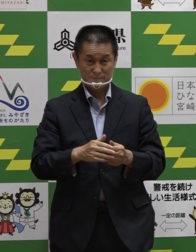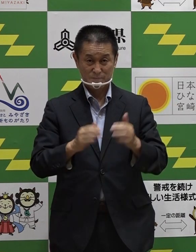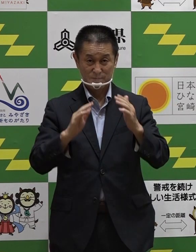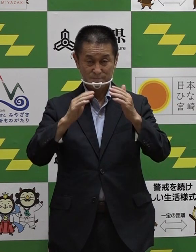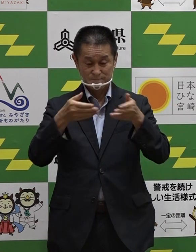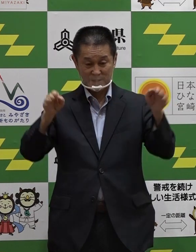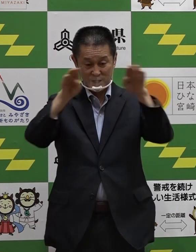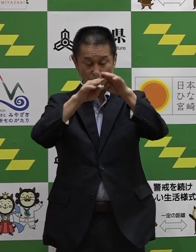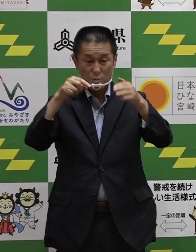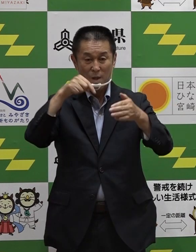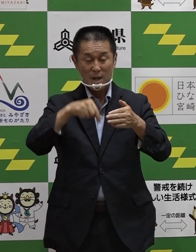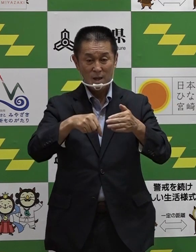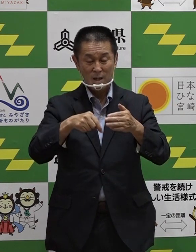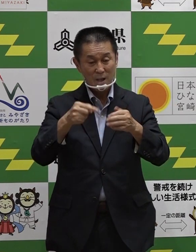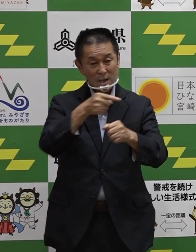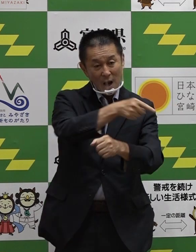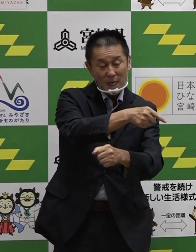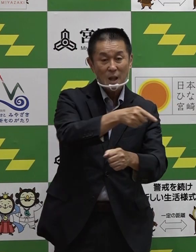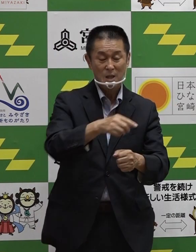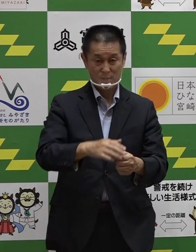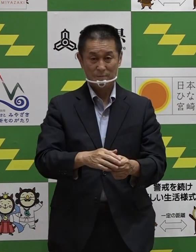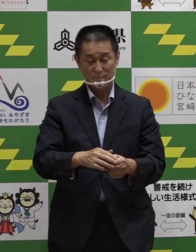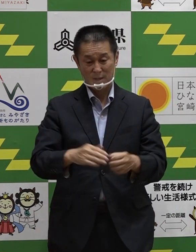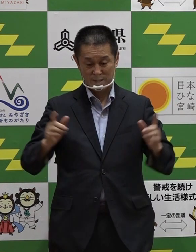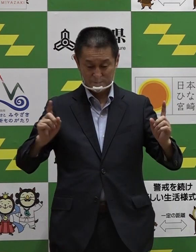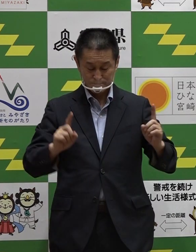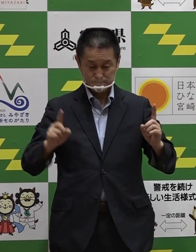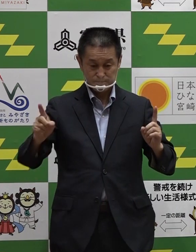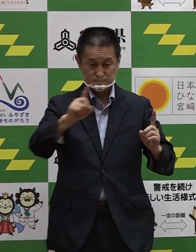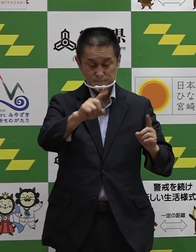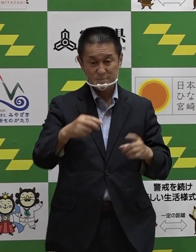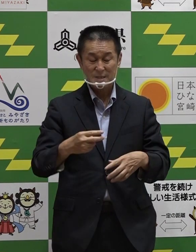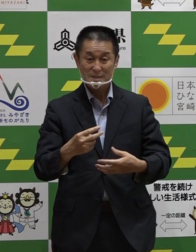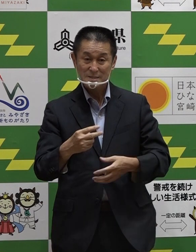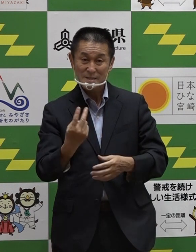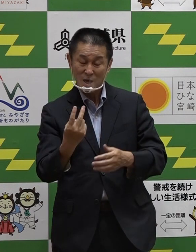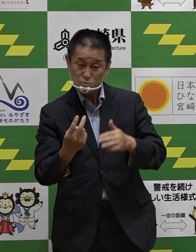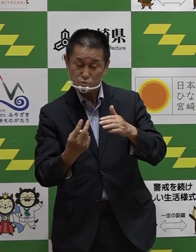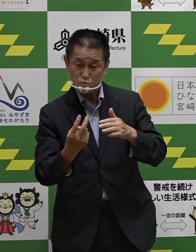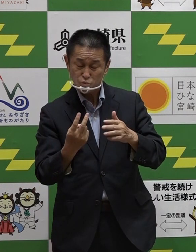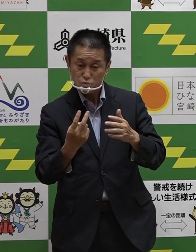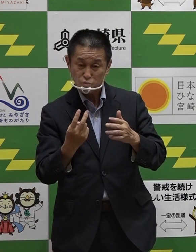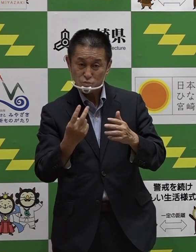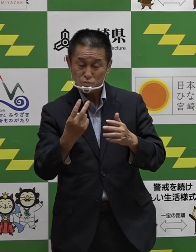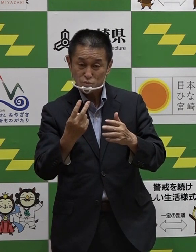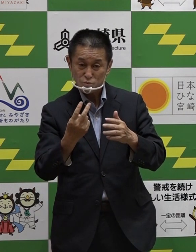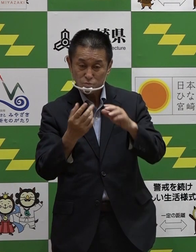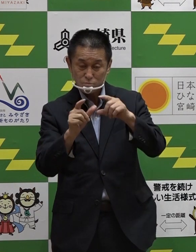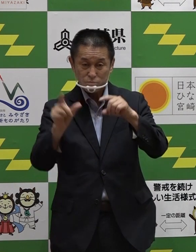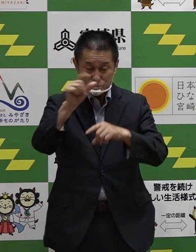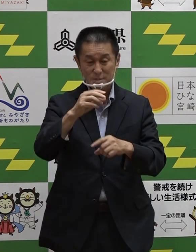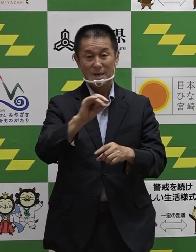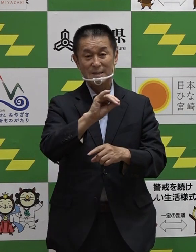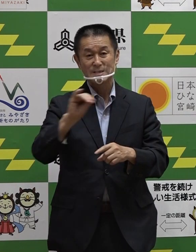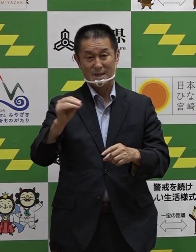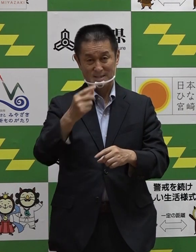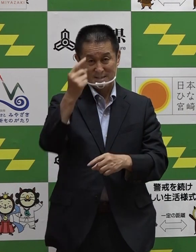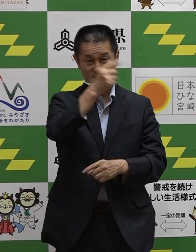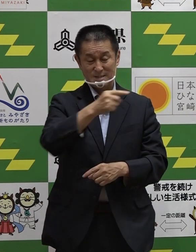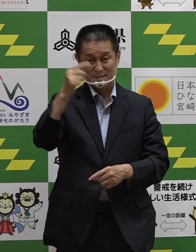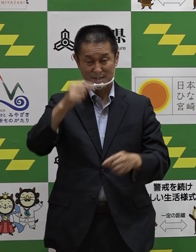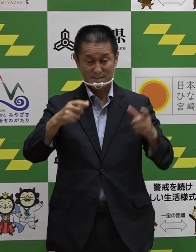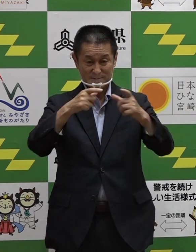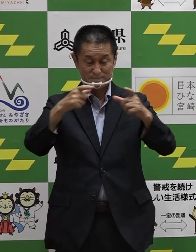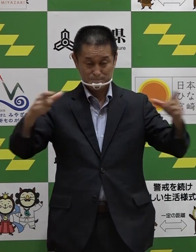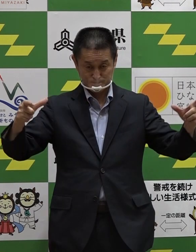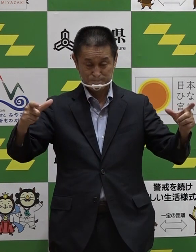外であれば、十分な間隔をとって人数上限が200人であったものが1000人になるということになります